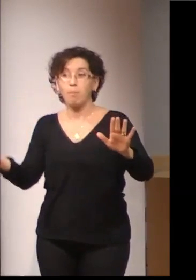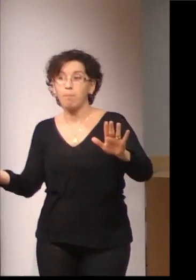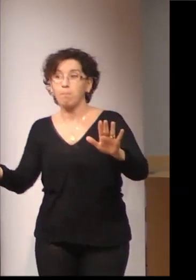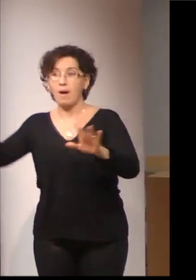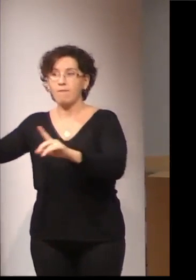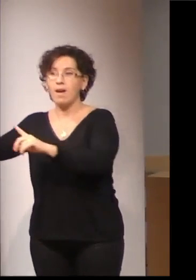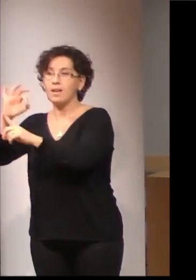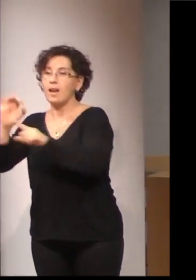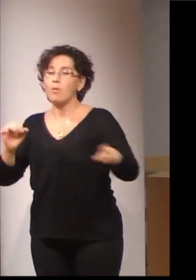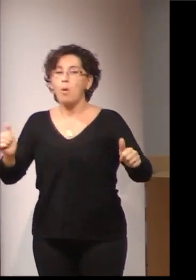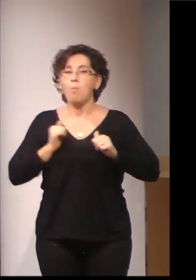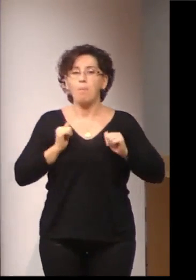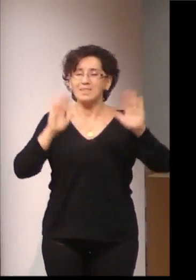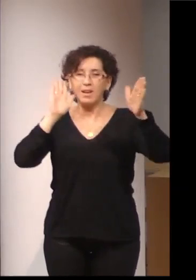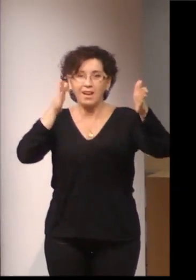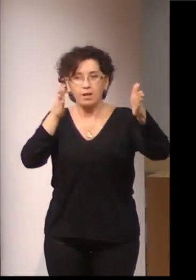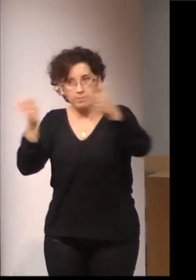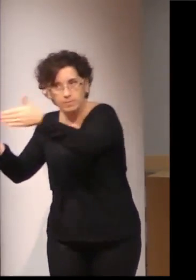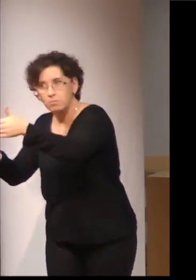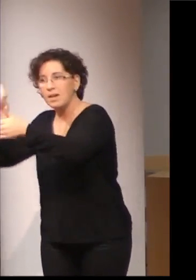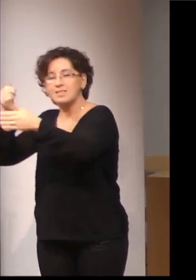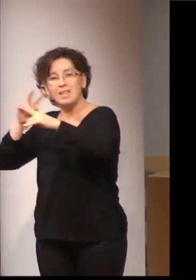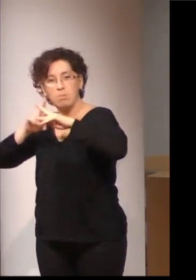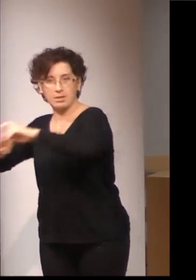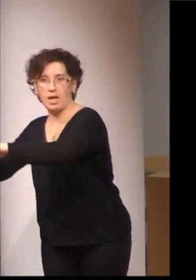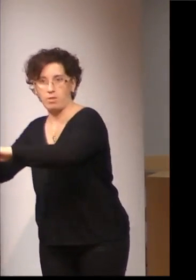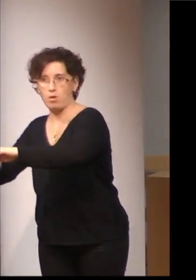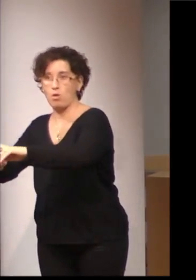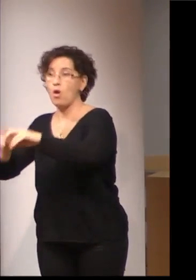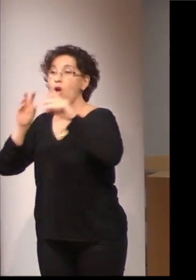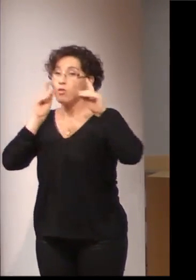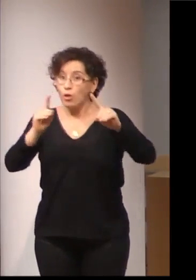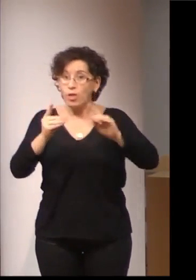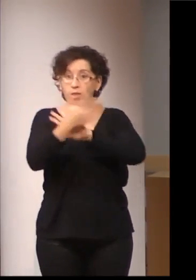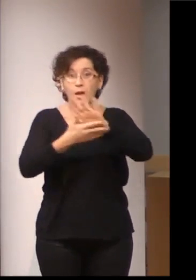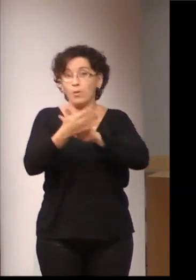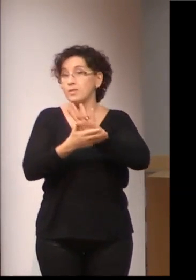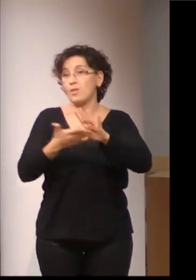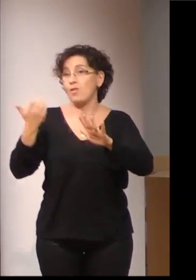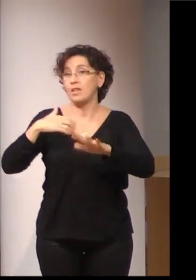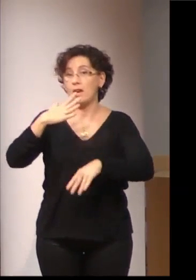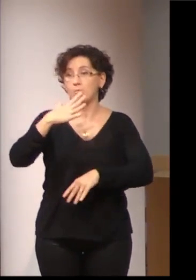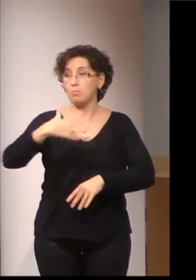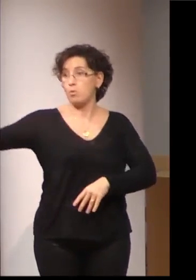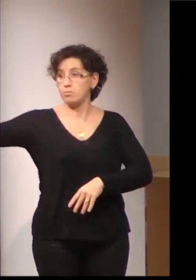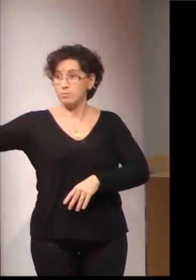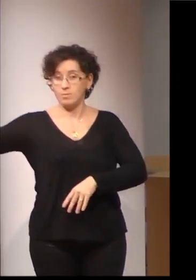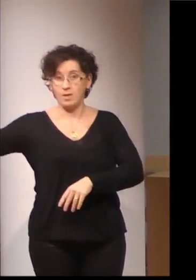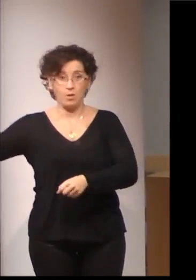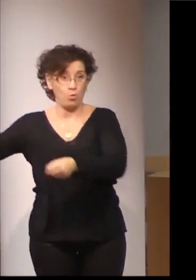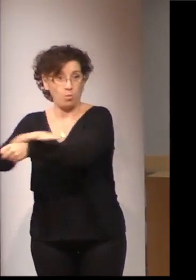tenemos que reorientarlo, sobre todo hacia el campo de la investigación. Ya la docencia en lengua de signos, pues de alguna manera va a quedar cubierta.